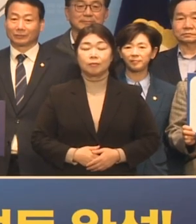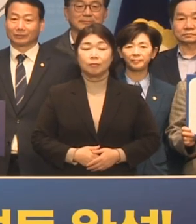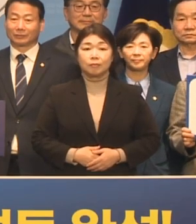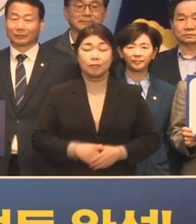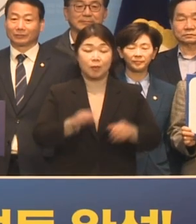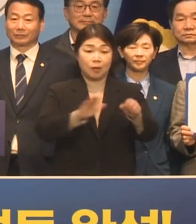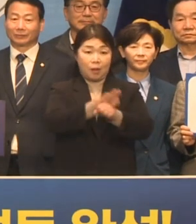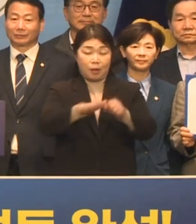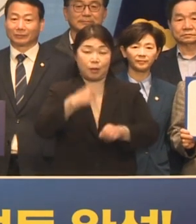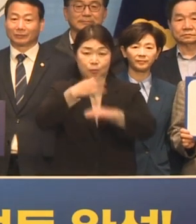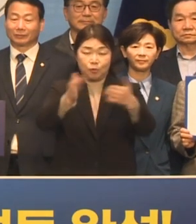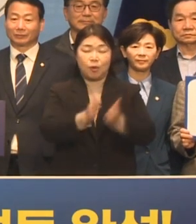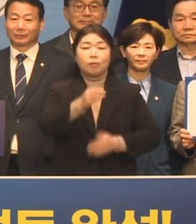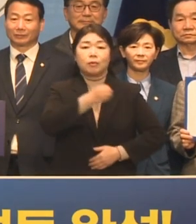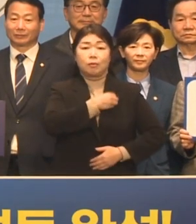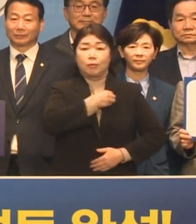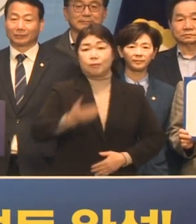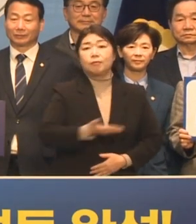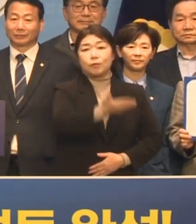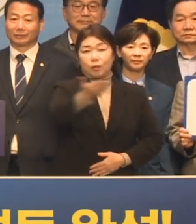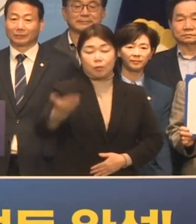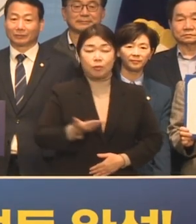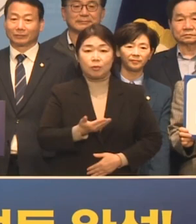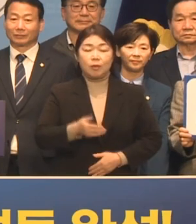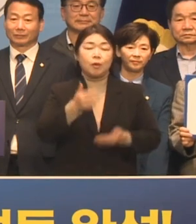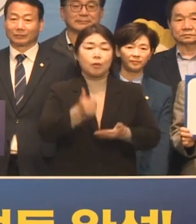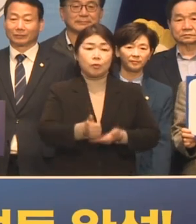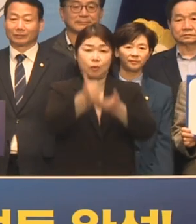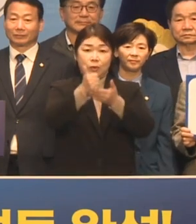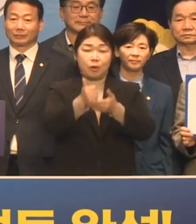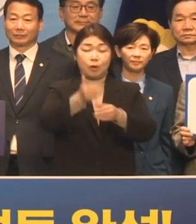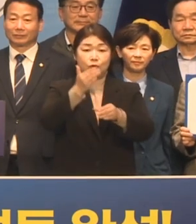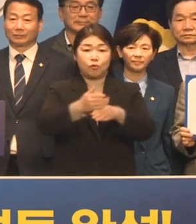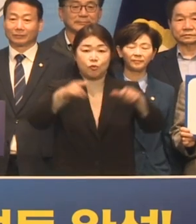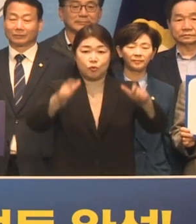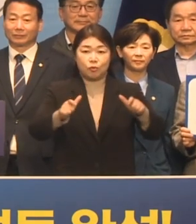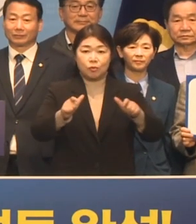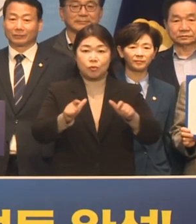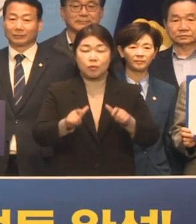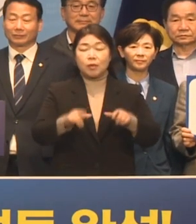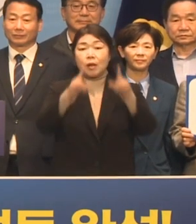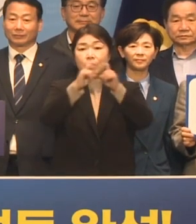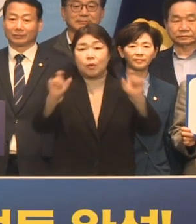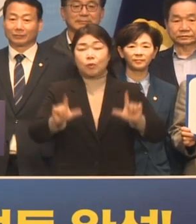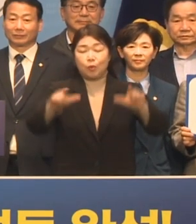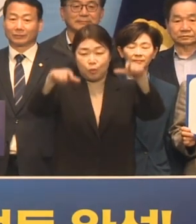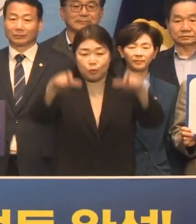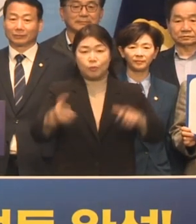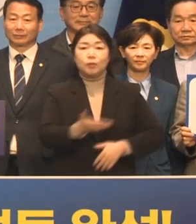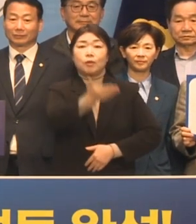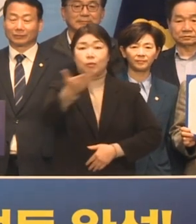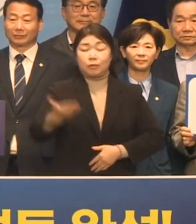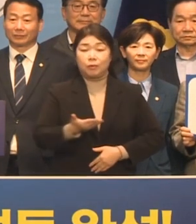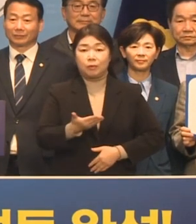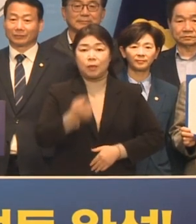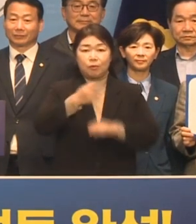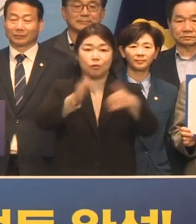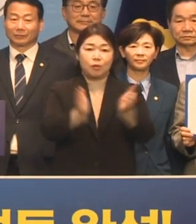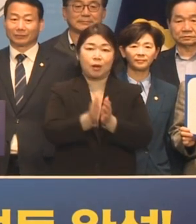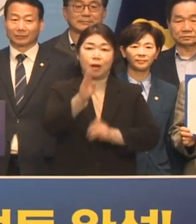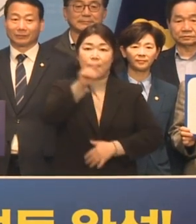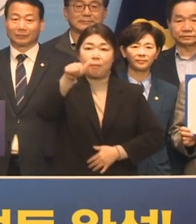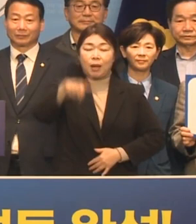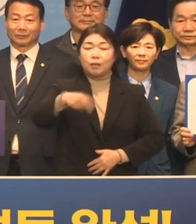사랑하는 당원 동지 여러분, 존경하는 중구 성동구민 여러분, 더불어민주당 중구 성동구을 국회의원